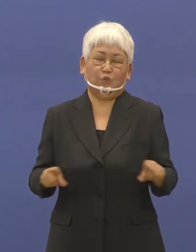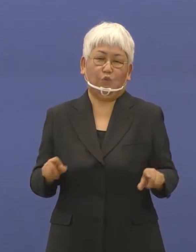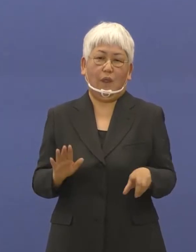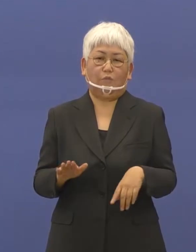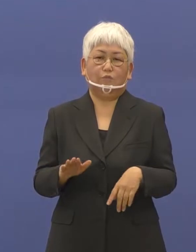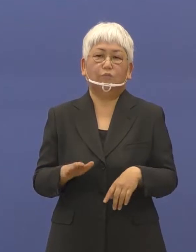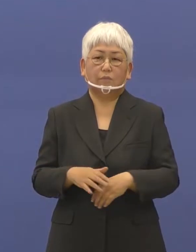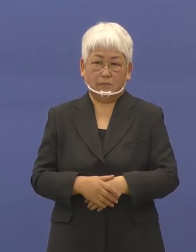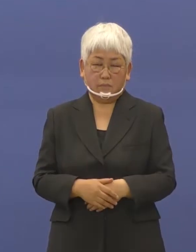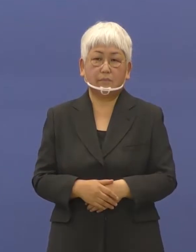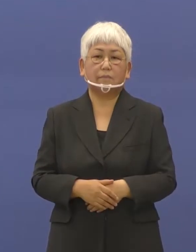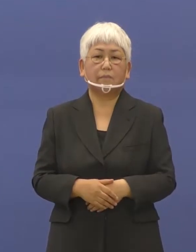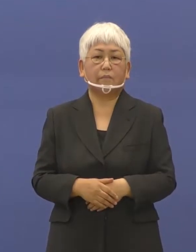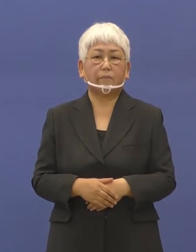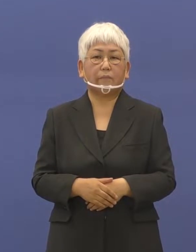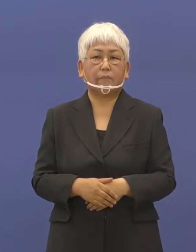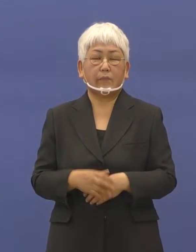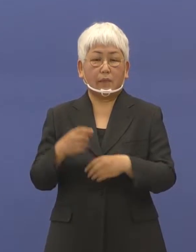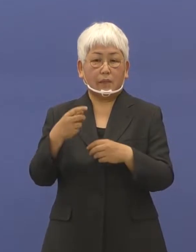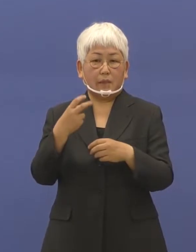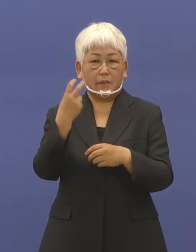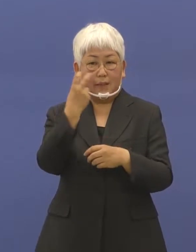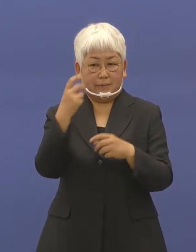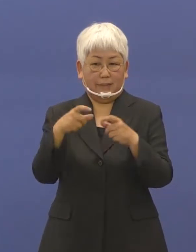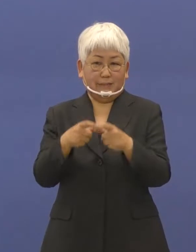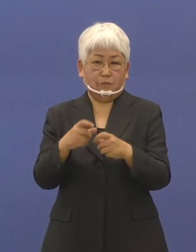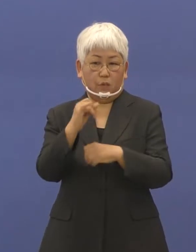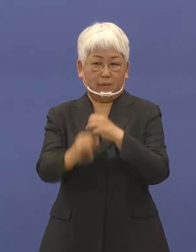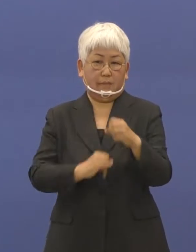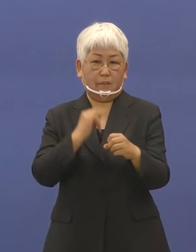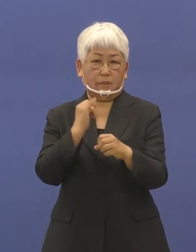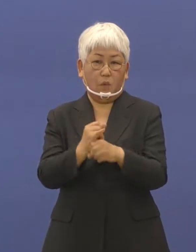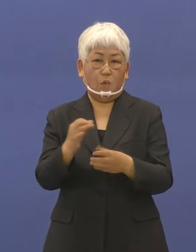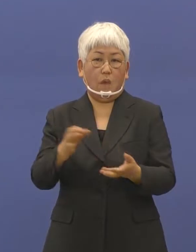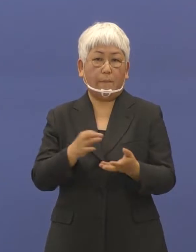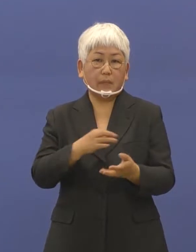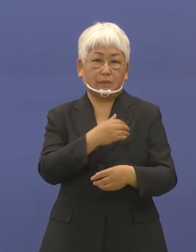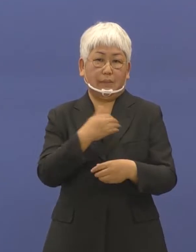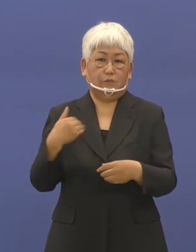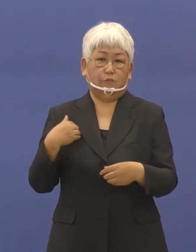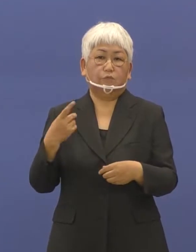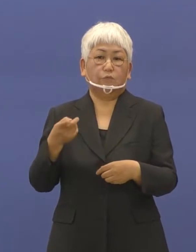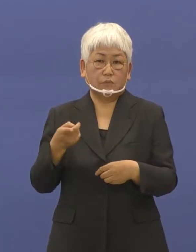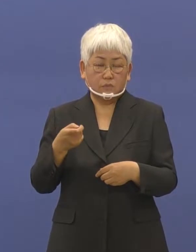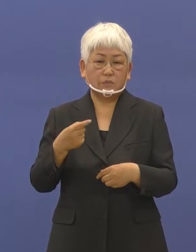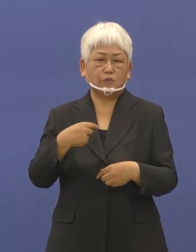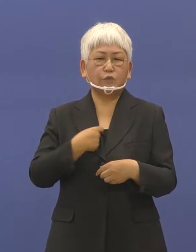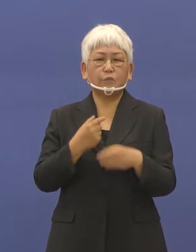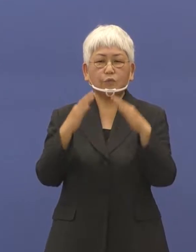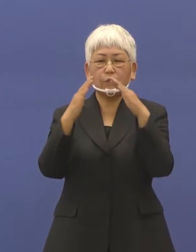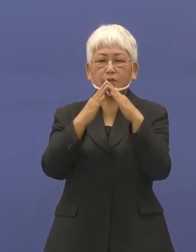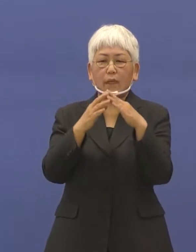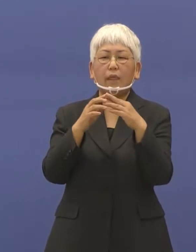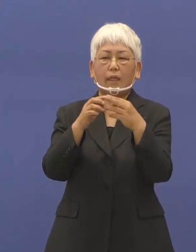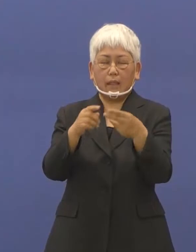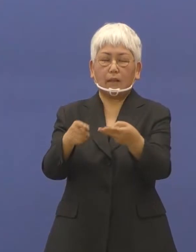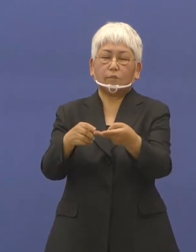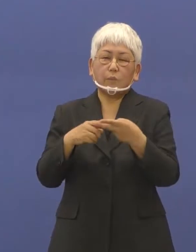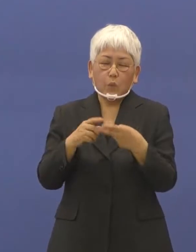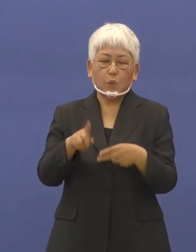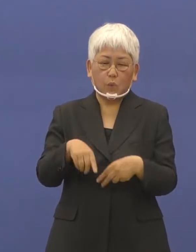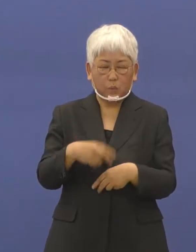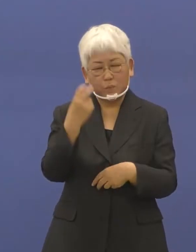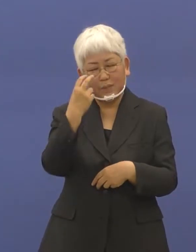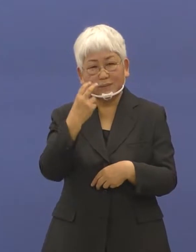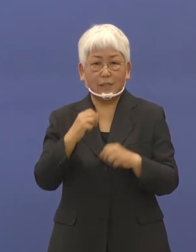このネット販売と関係があってご自身で検査をされる方がかなり増えてまいります。そういった